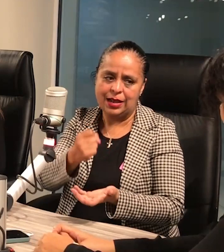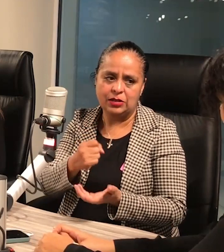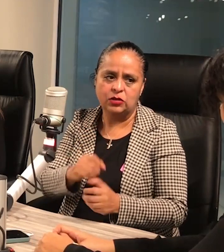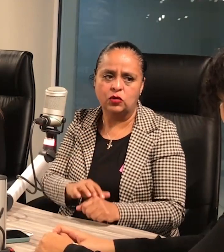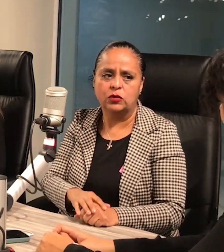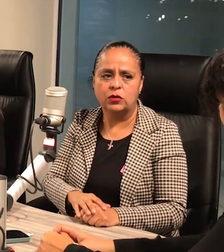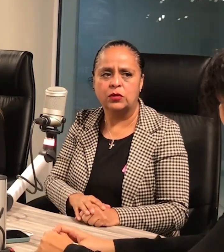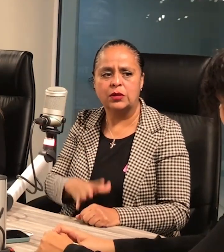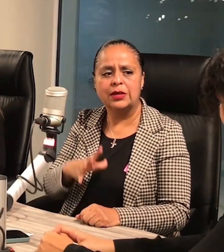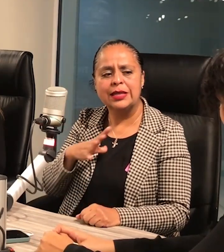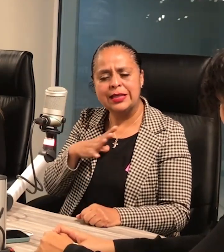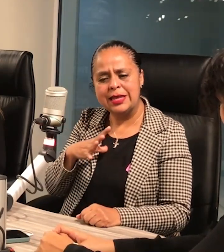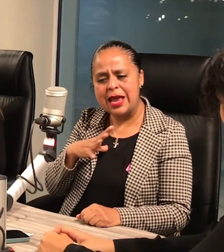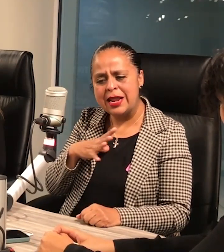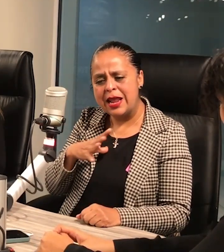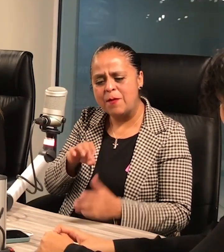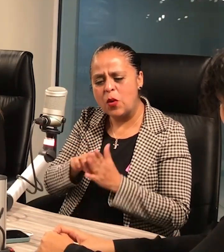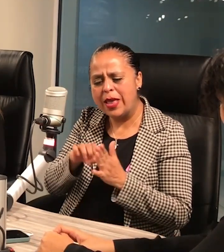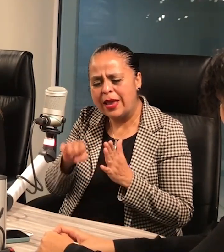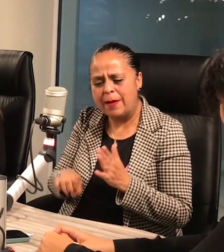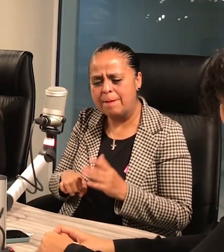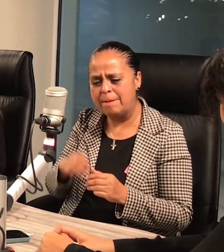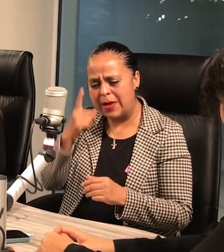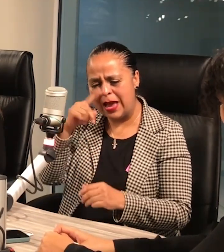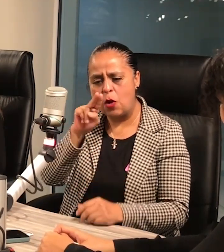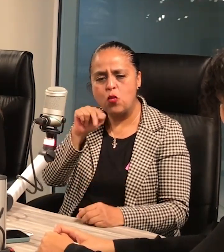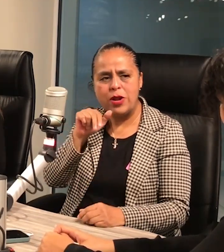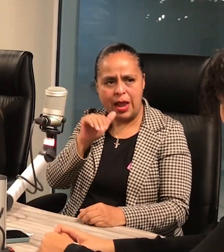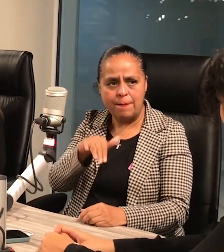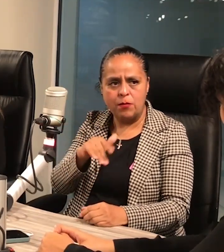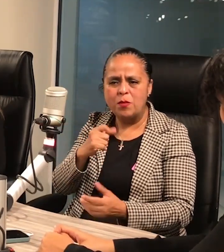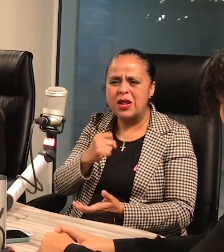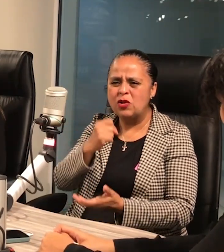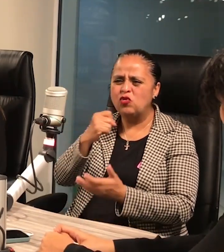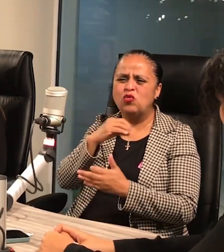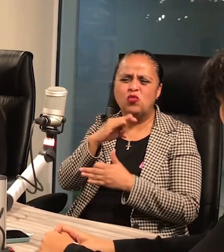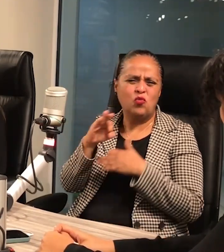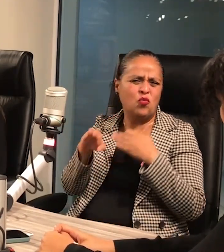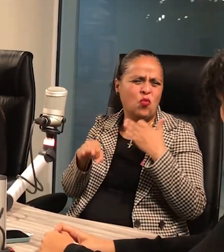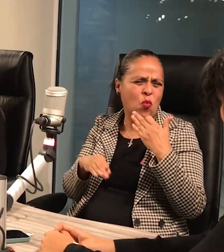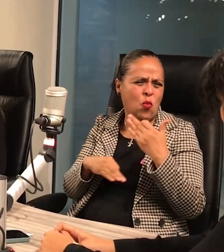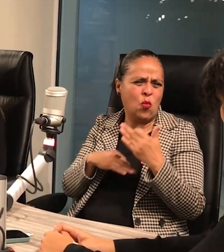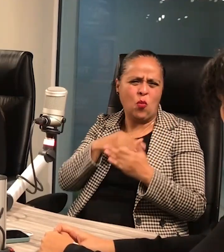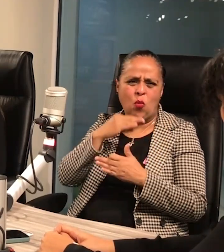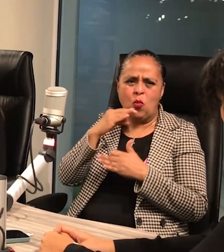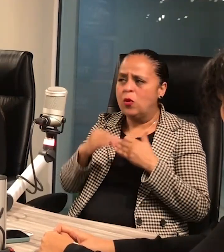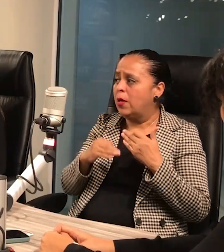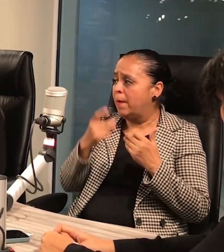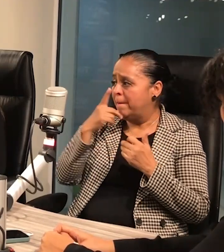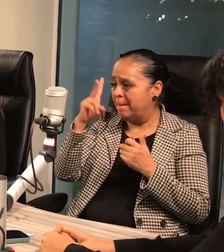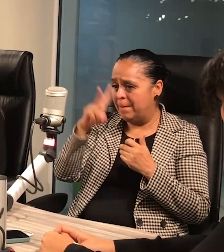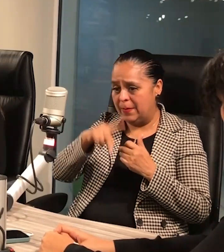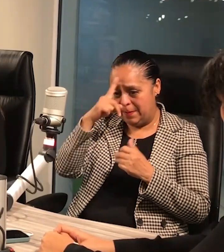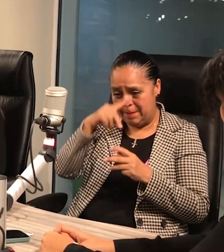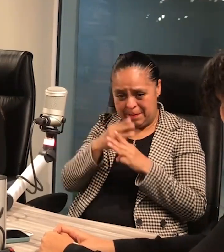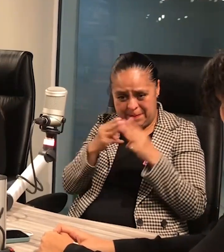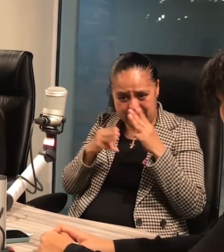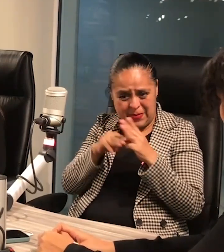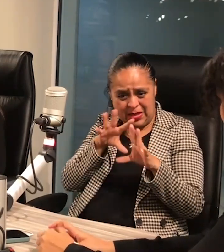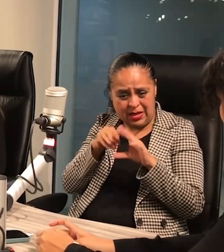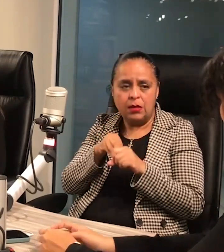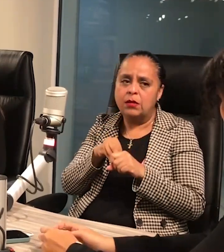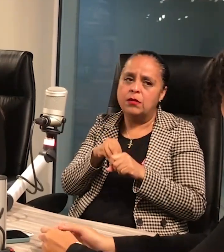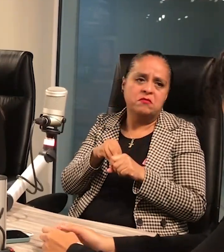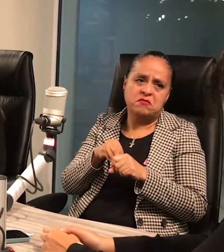que se destine, por ejemplo, para la UNAM, todo el presupuesto que se destina pues no es en realidad para materiales y todo eso, sino